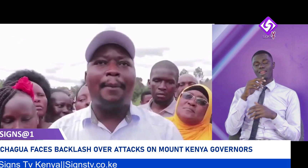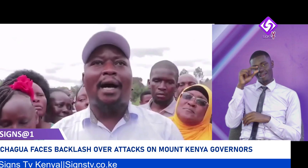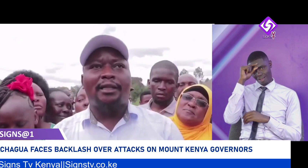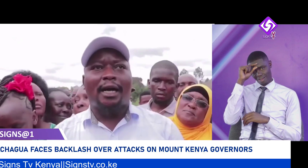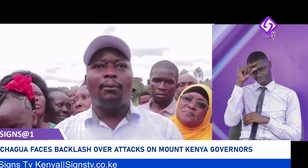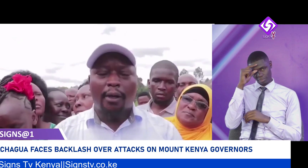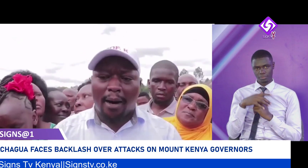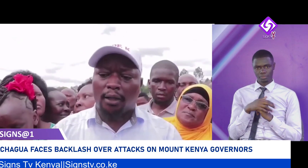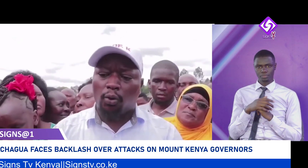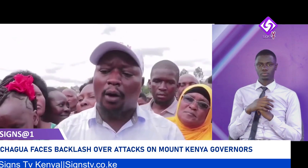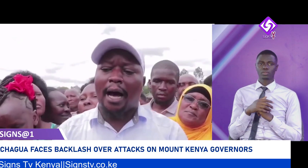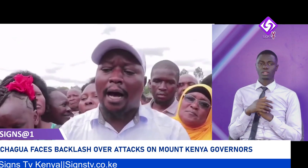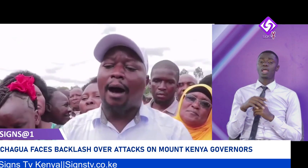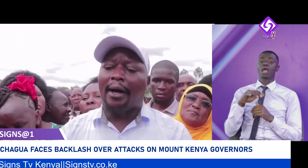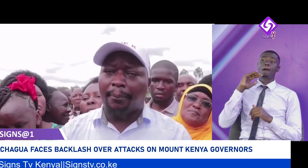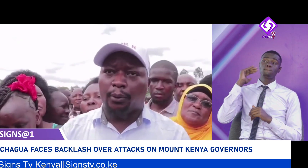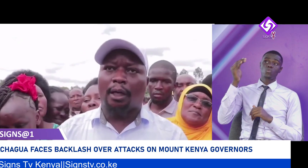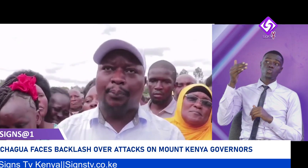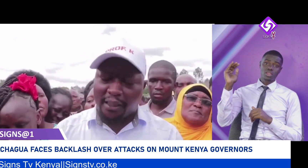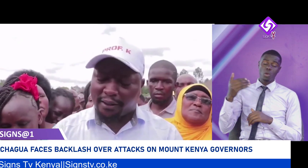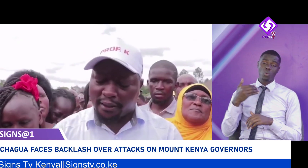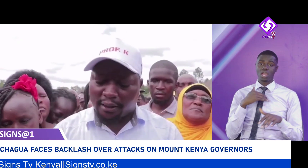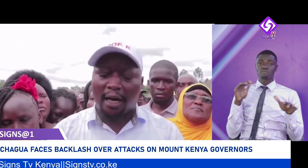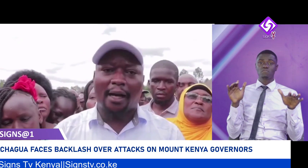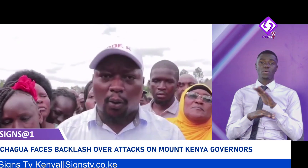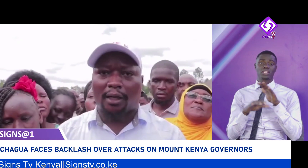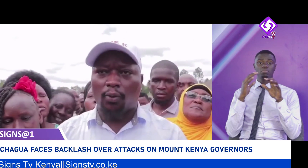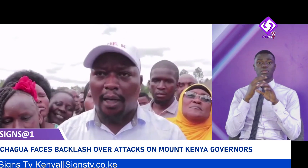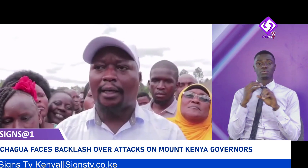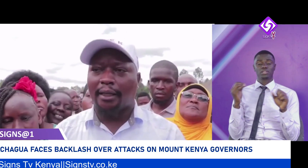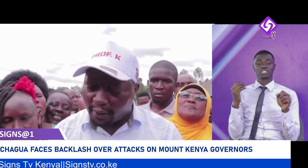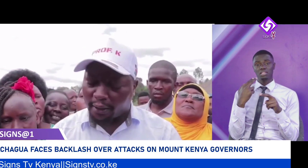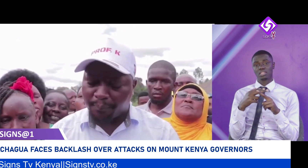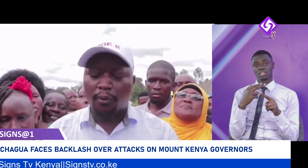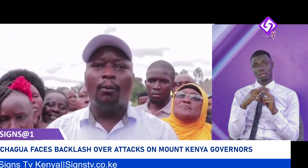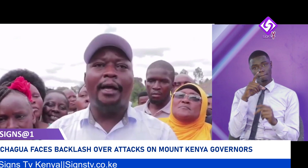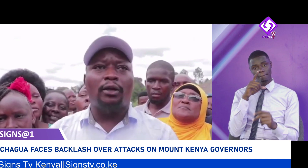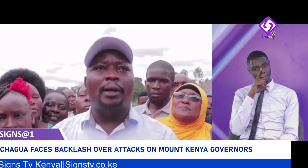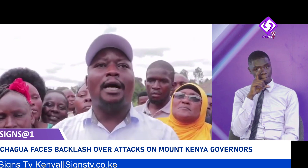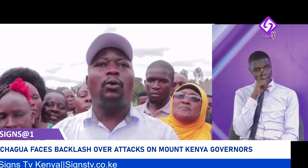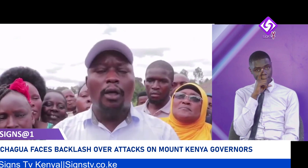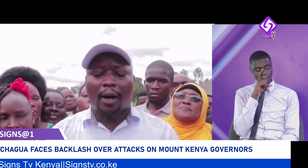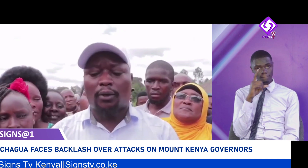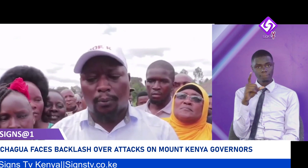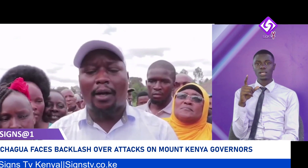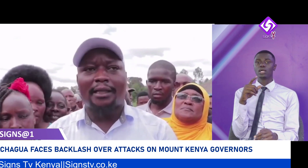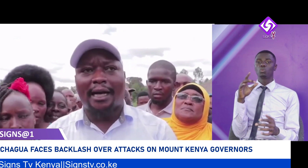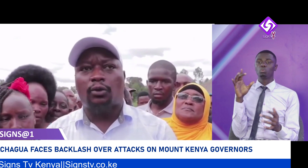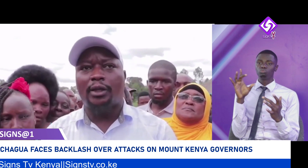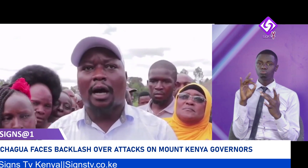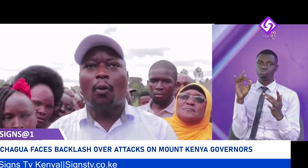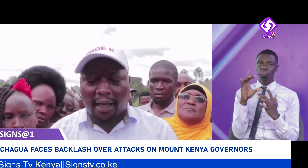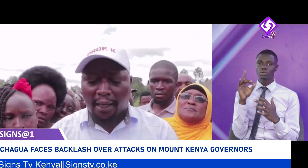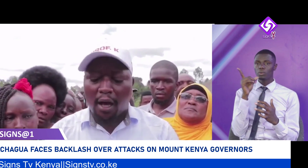Hapa katika mlima tuko na our deputy president anaitwa Kithure Kindiki mwenye tumechaguliwa na tumeona hata anatuita kwake.